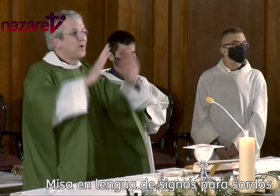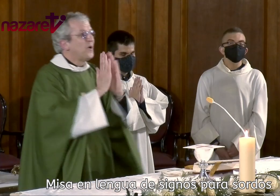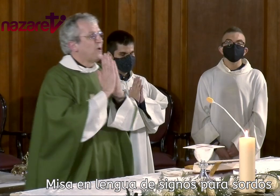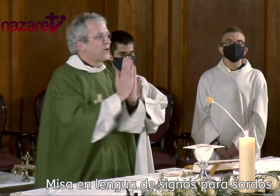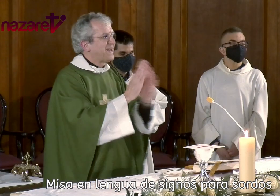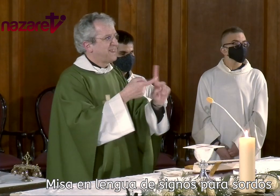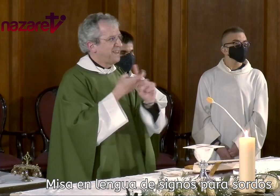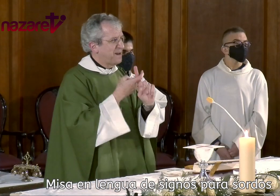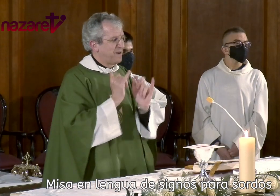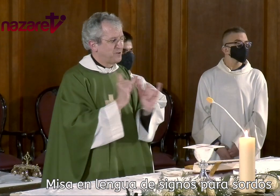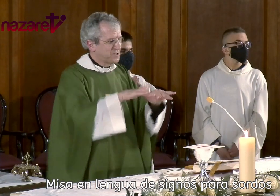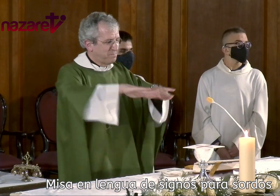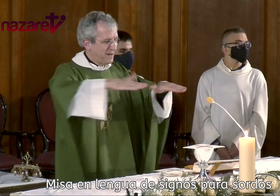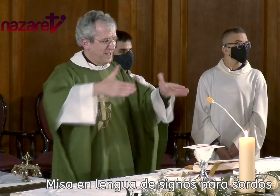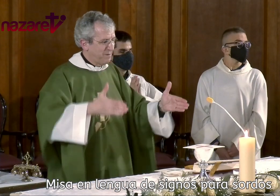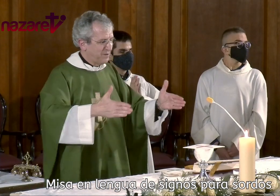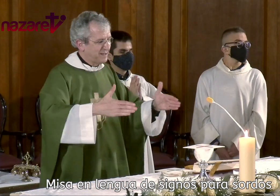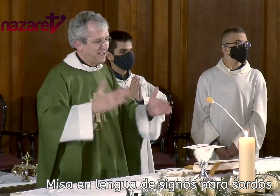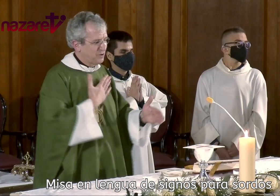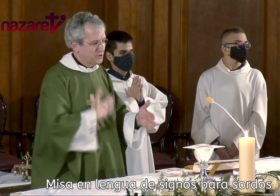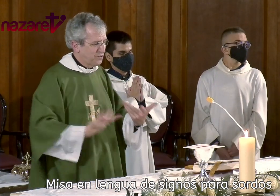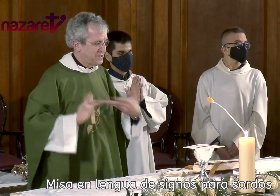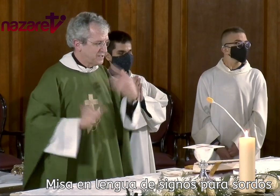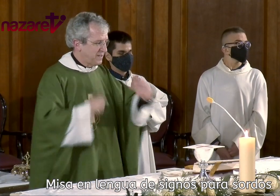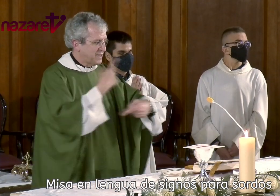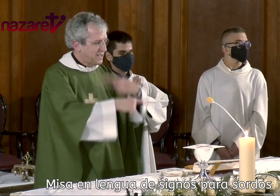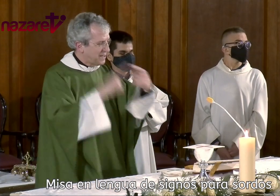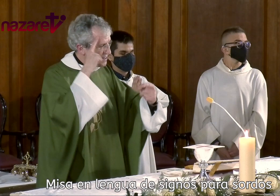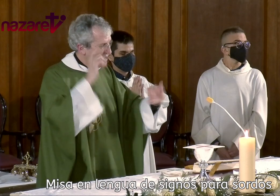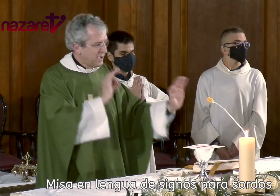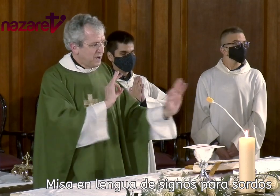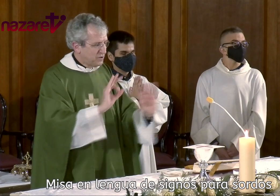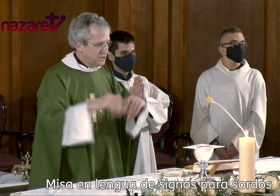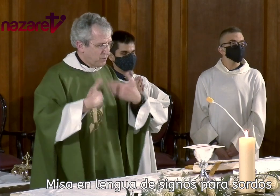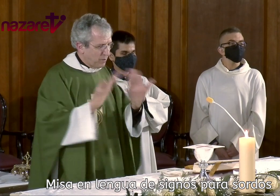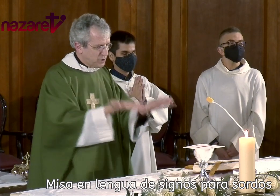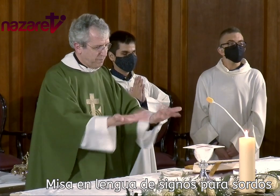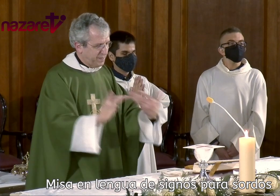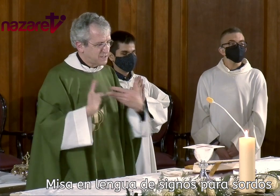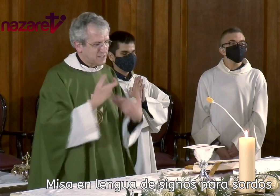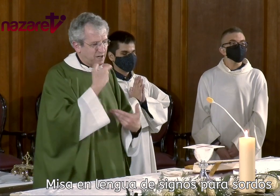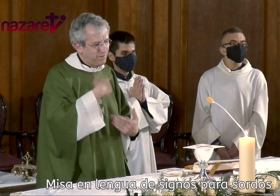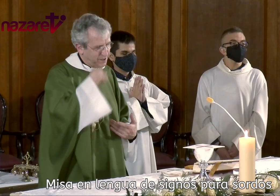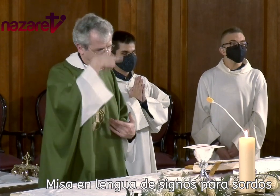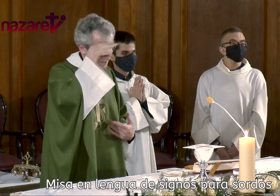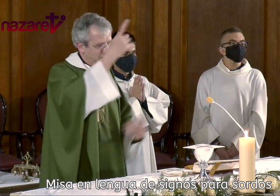orad hermanos para que llevando adaptar los gozos y las fatigas de cada día nos dispongamos a ofrecer este sacrificio agradable a dios